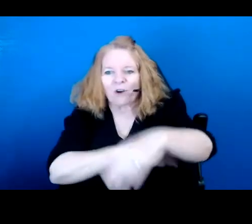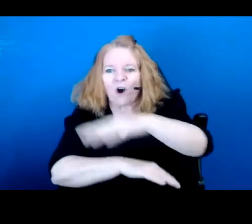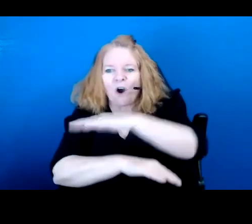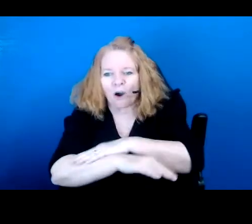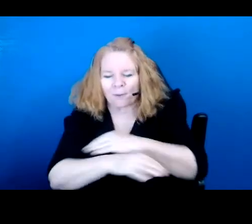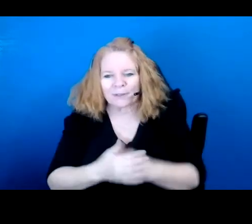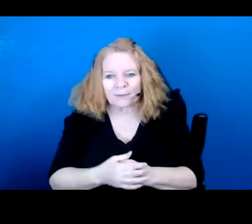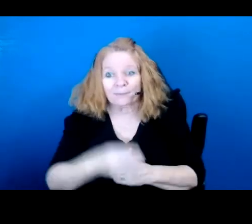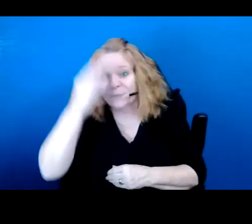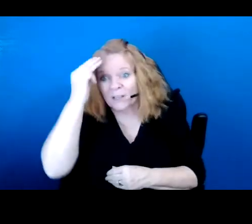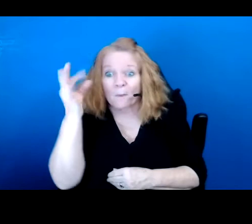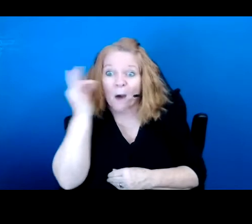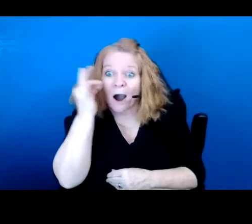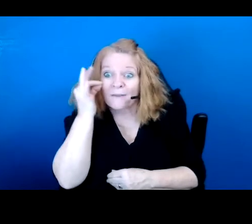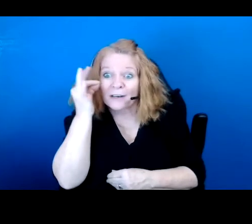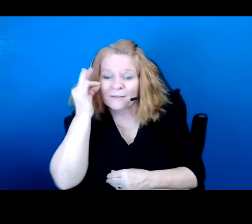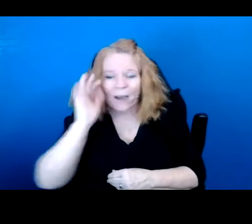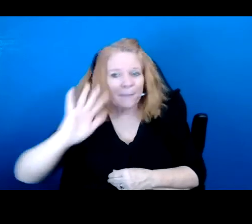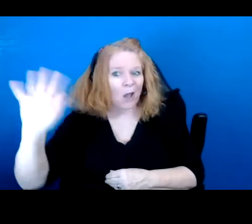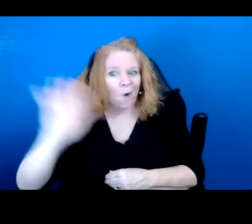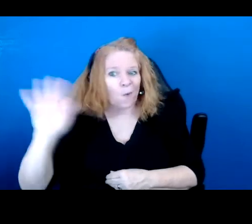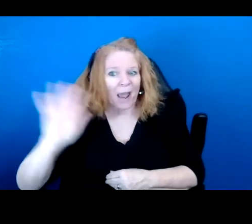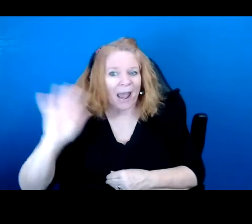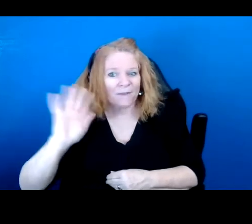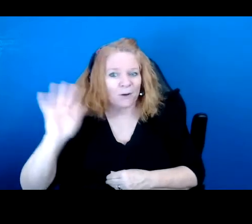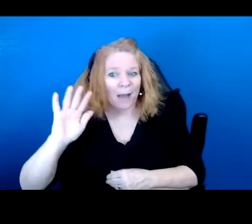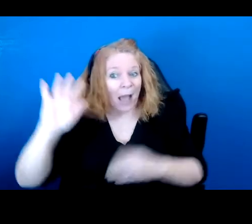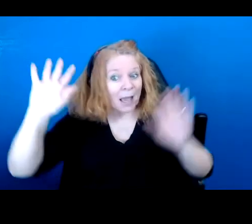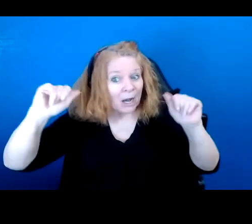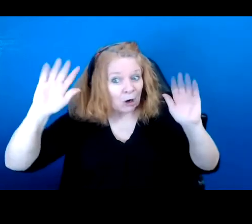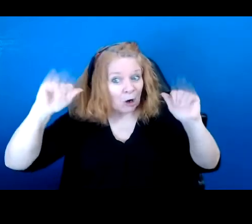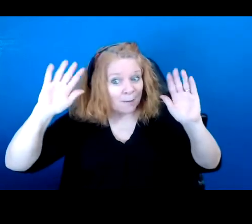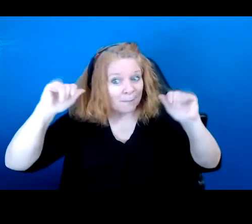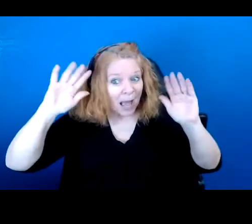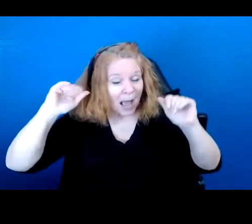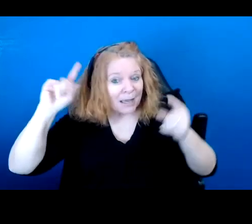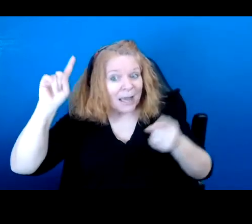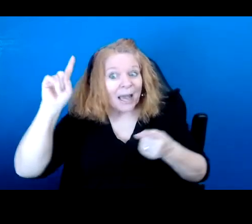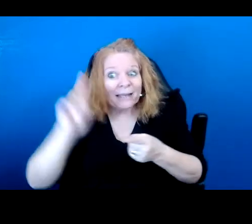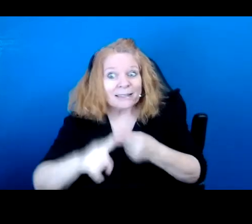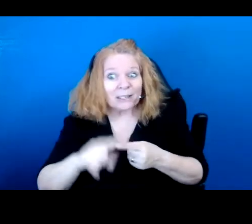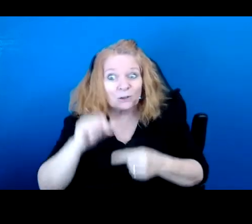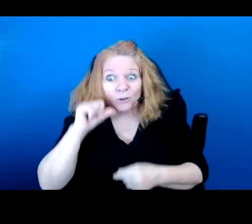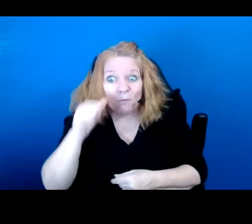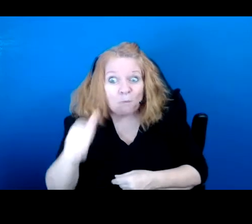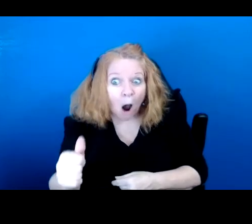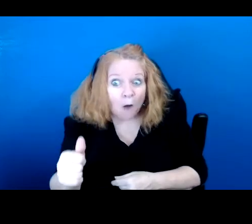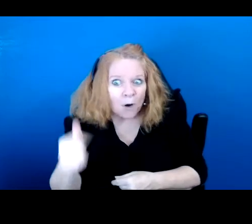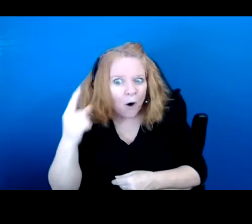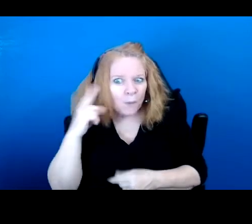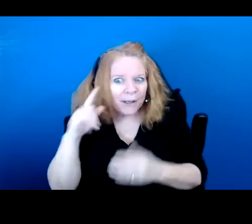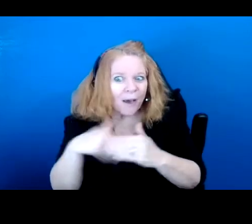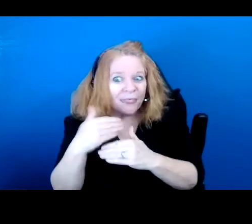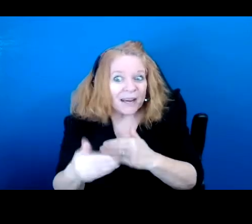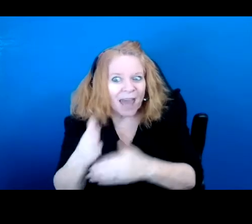buscarle ahora la bufanda sus manos y su gorra so vámonos